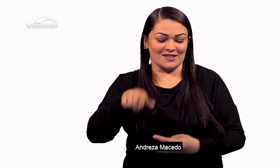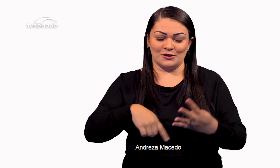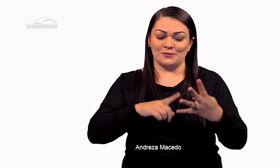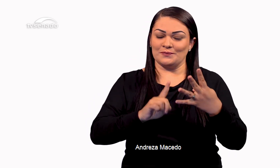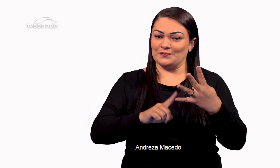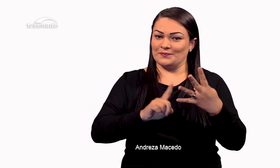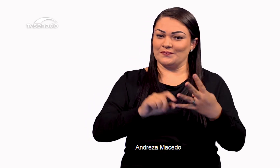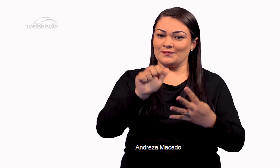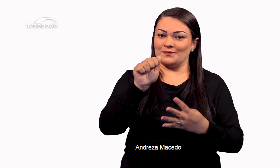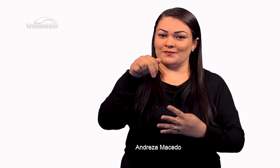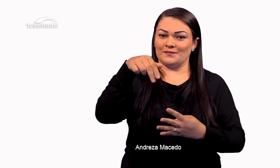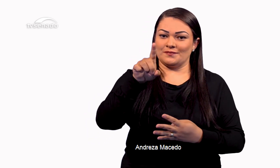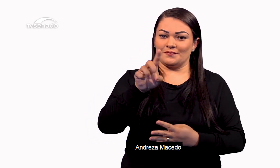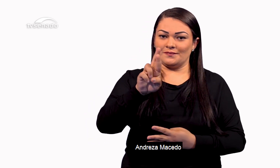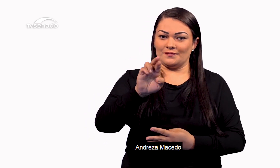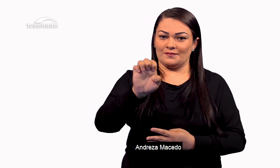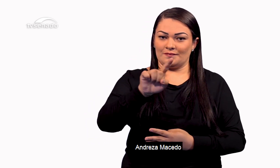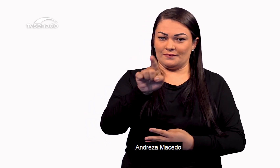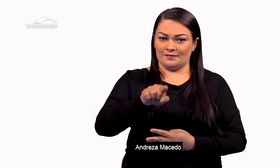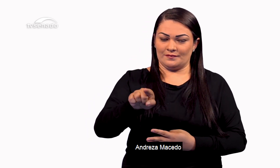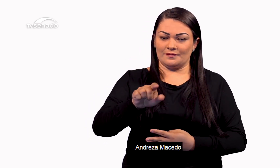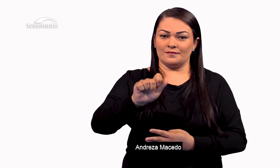andreza macedo